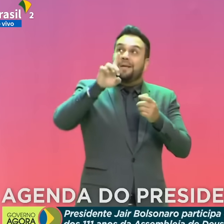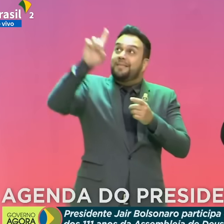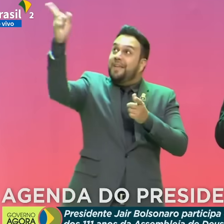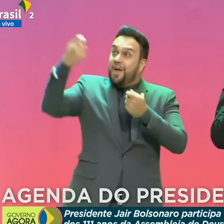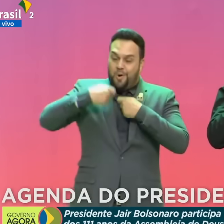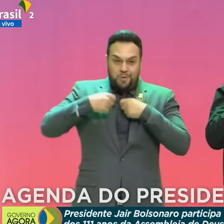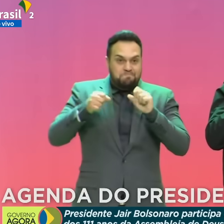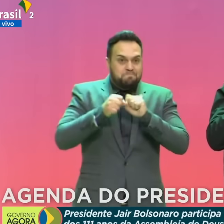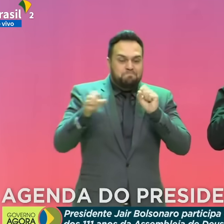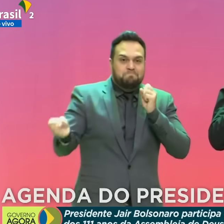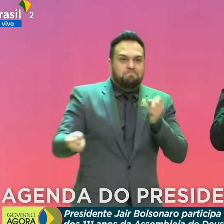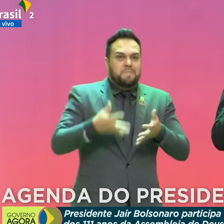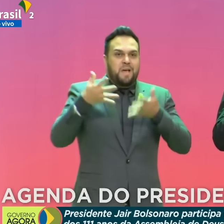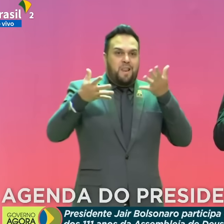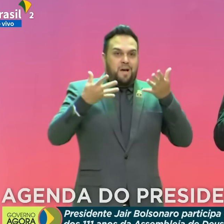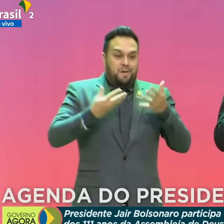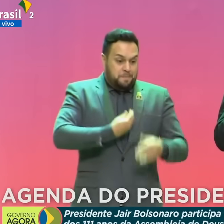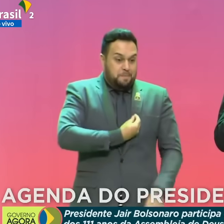Eu lembro que